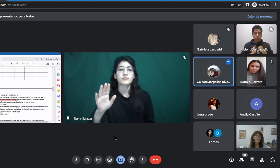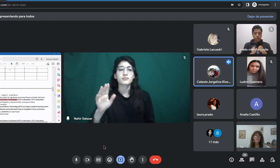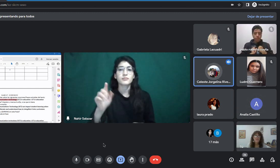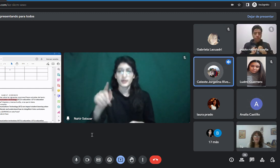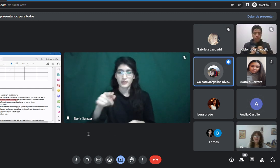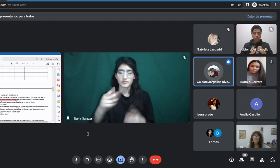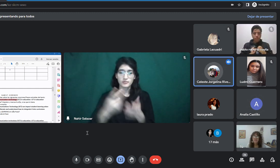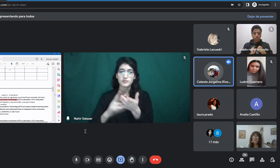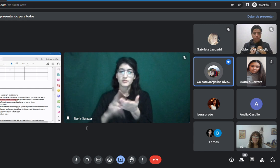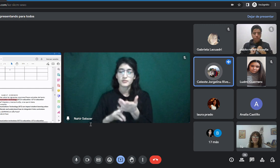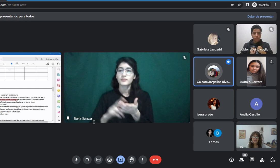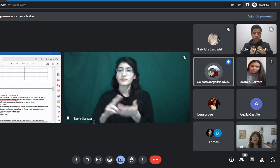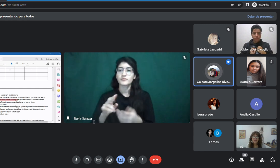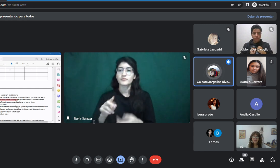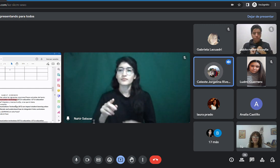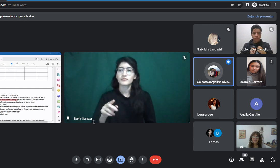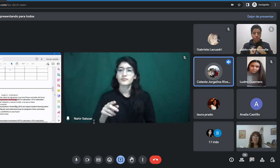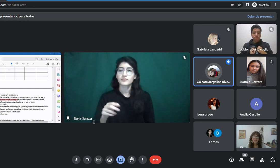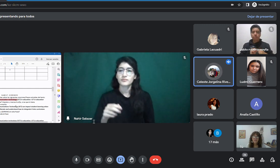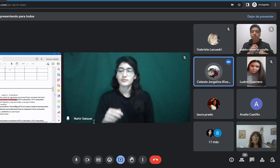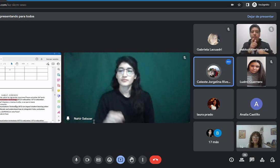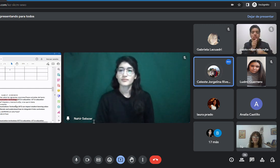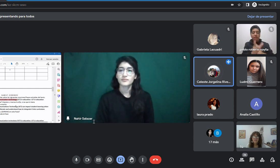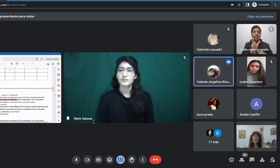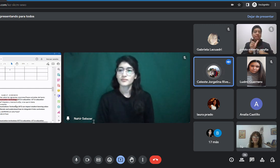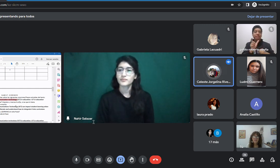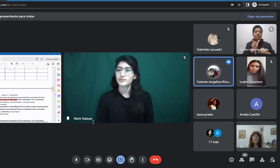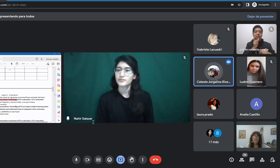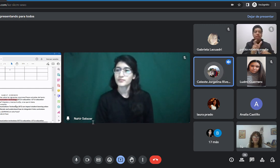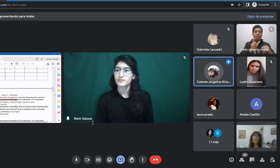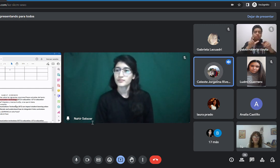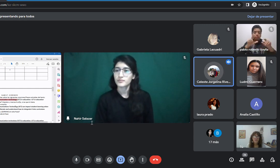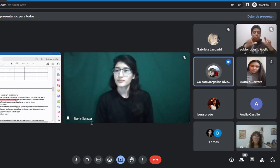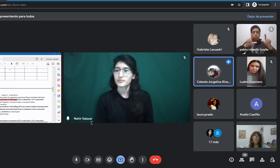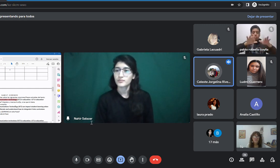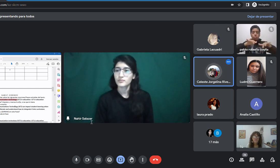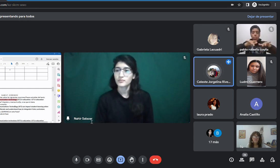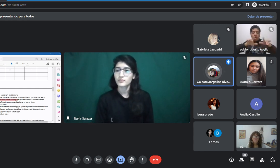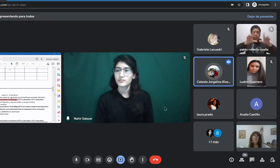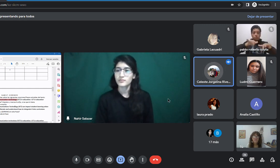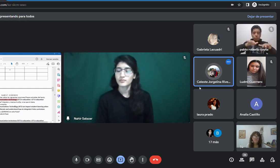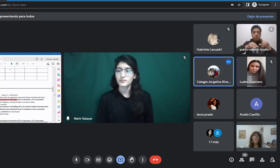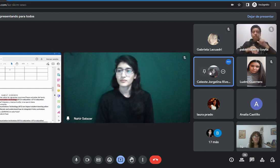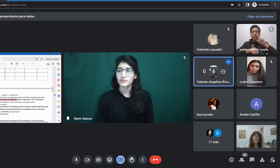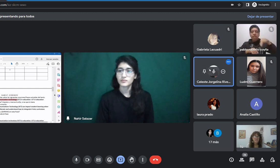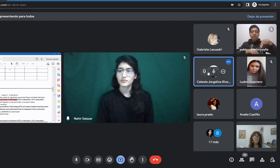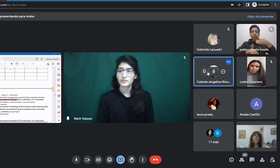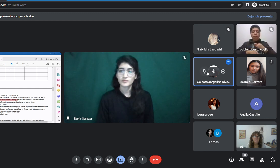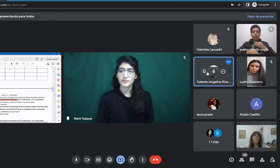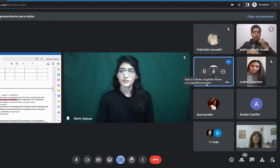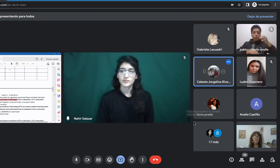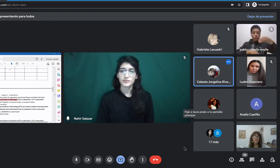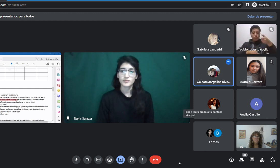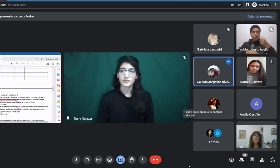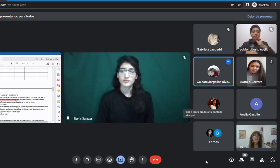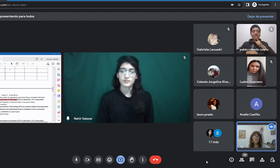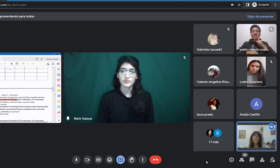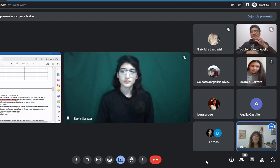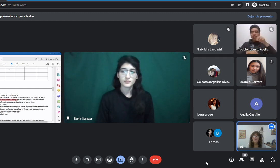Ahí en la parte del español que estaba comentando Pablo, en la parte de la traducción del español. Sí.